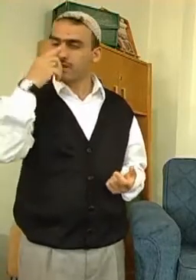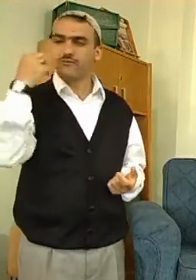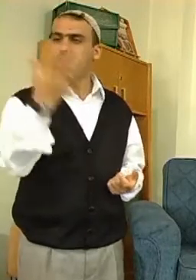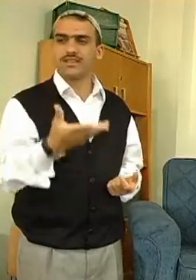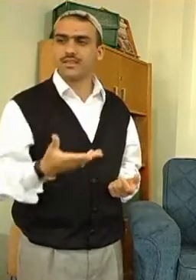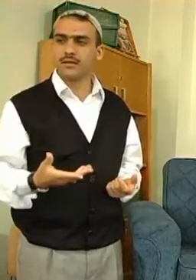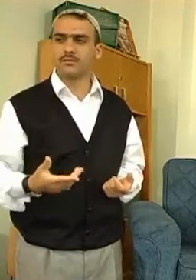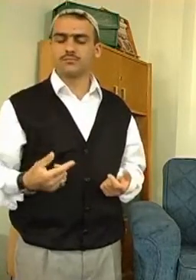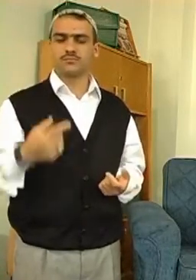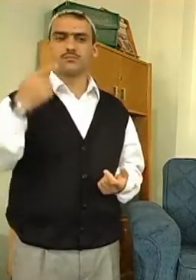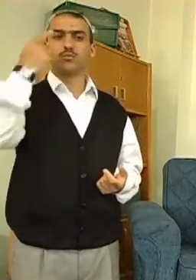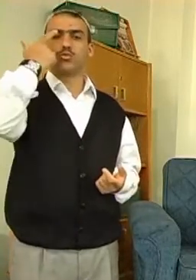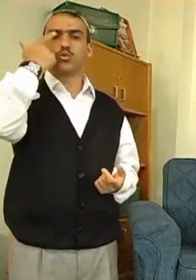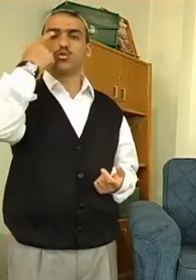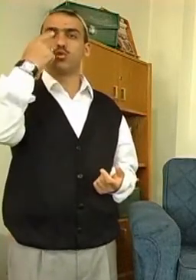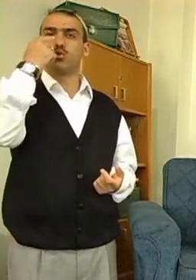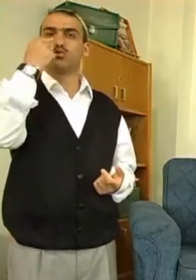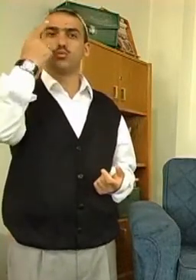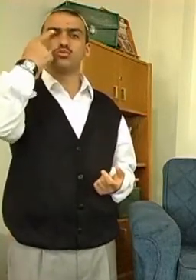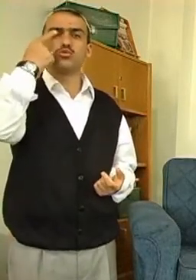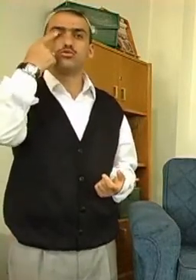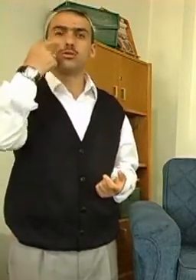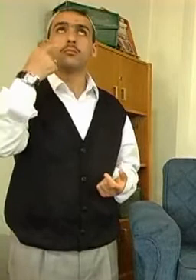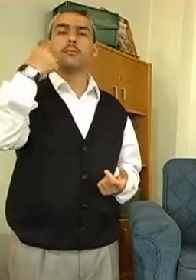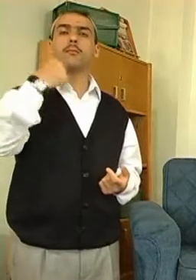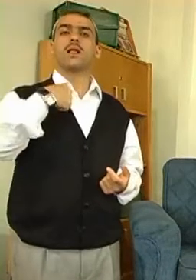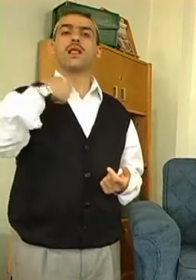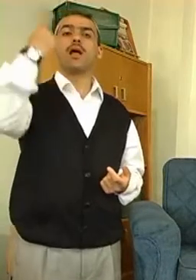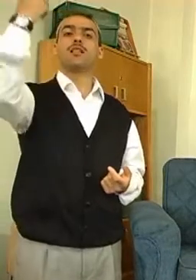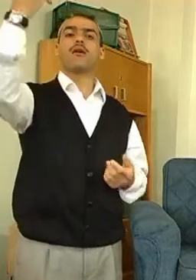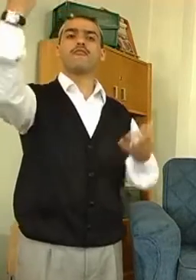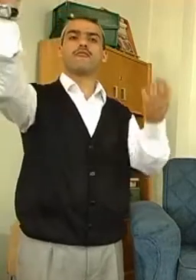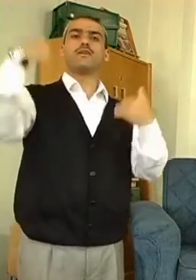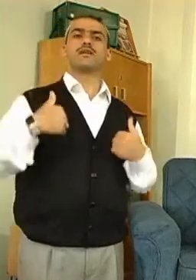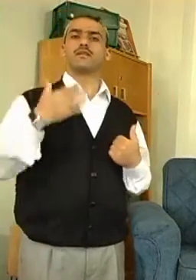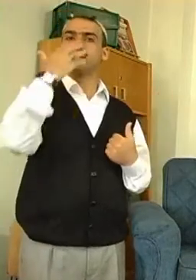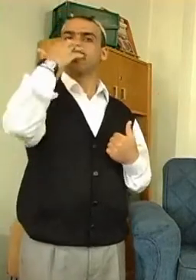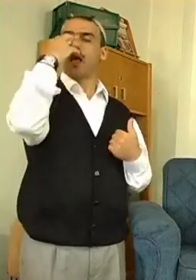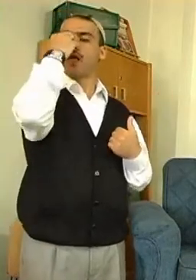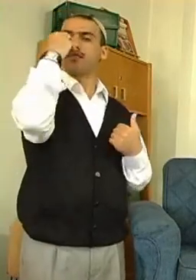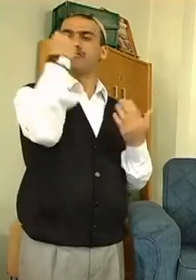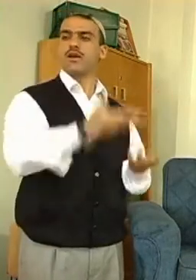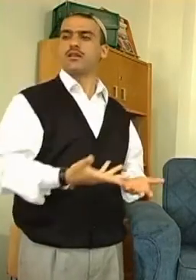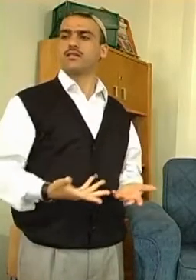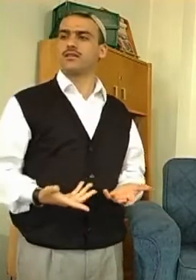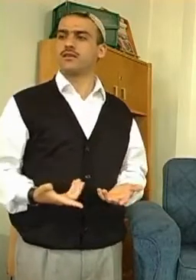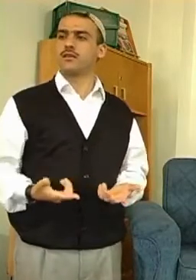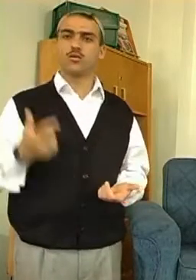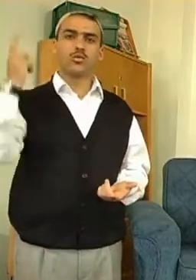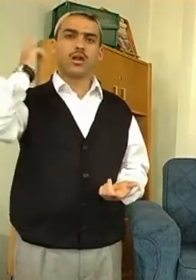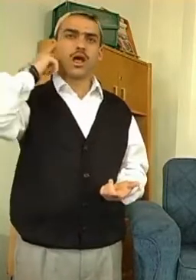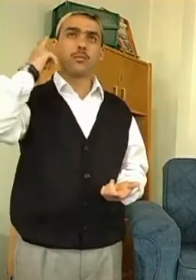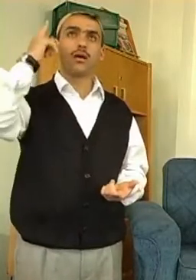sonra şu ruhum var ya, şu kalbim, şu aklım, şu hafızam. Hepsini Allah bana vermiş. Rahmet bu. Rahmet bu. En büyük